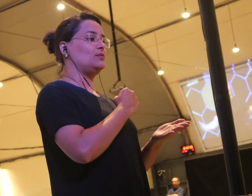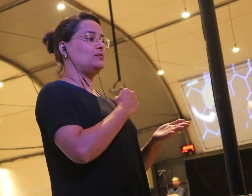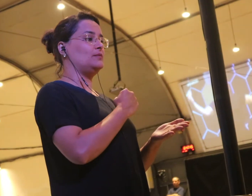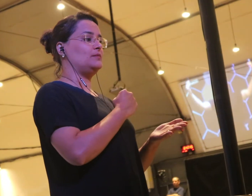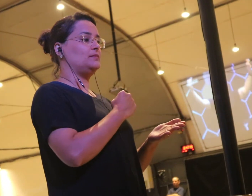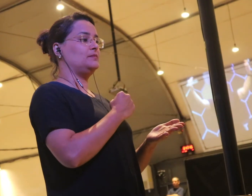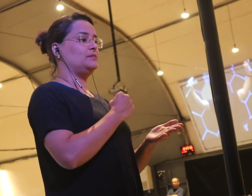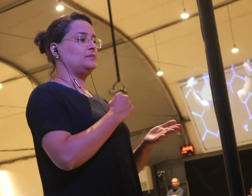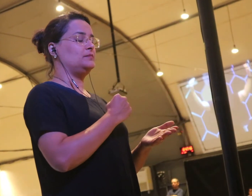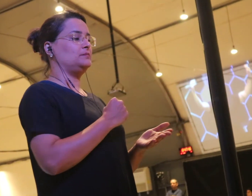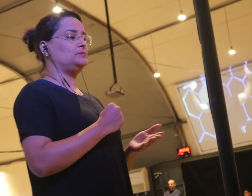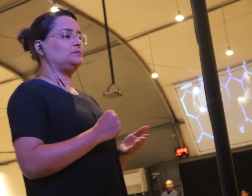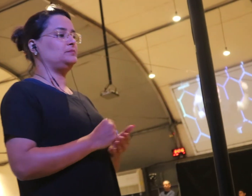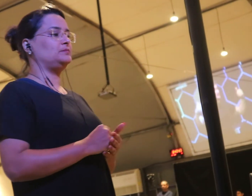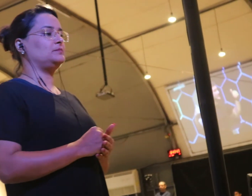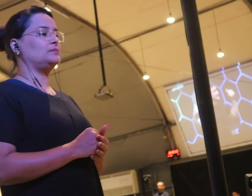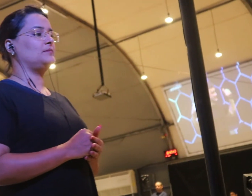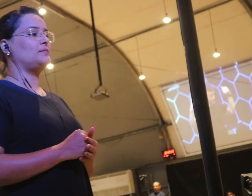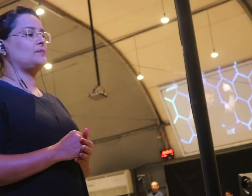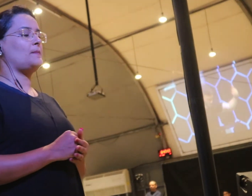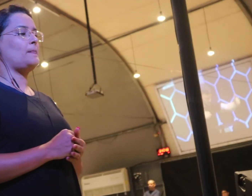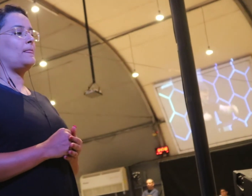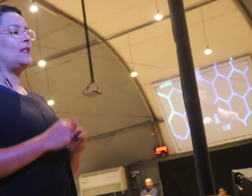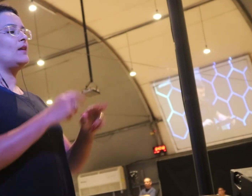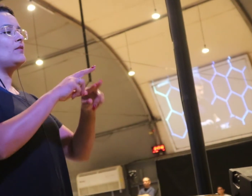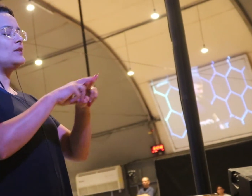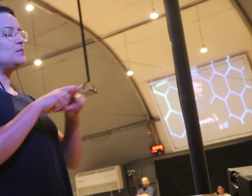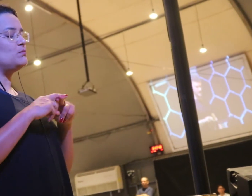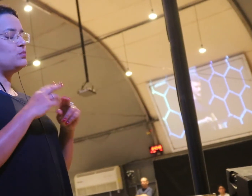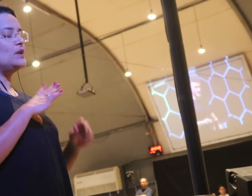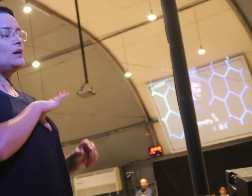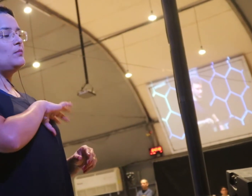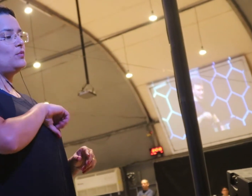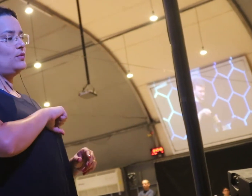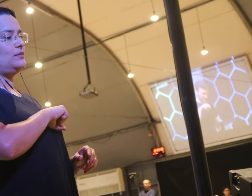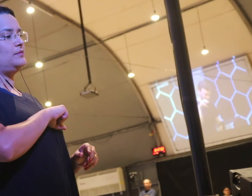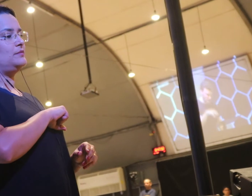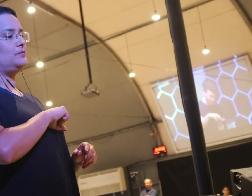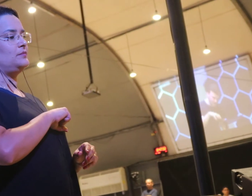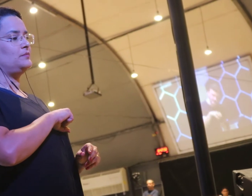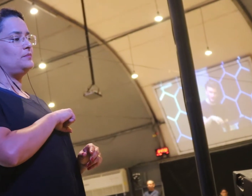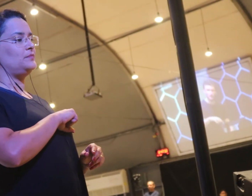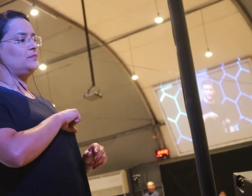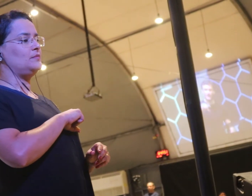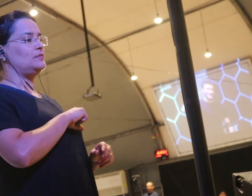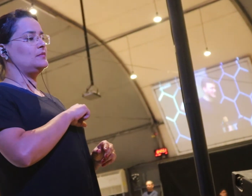preço altíssimo, mas Ele fez isso por amor. Por isso que só